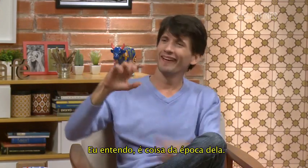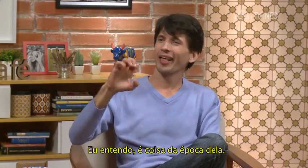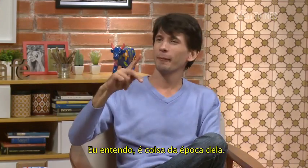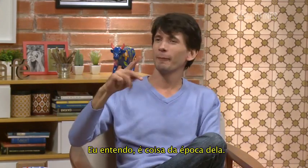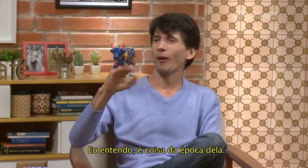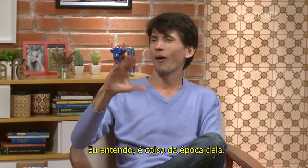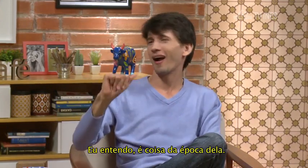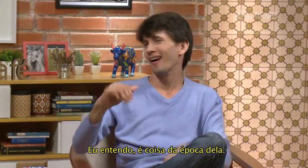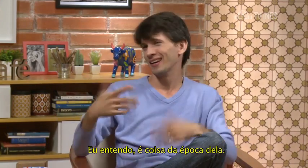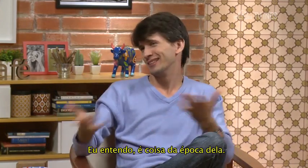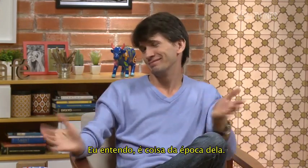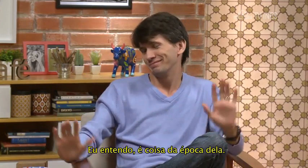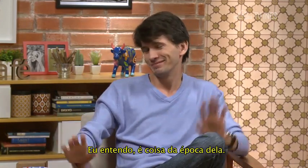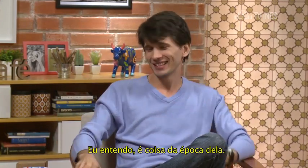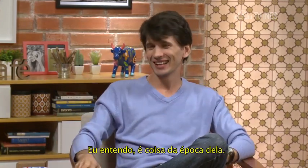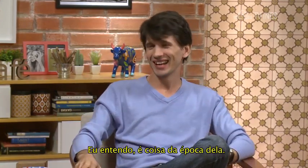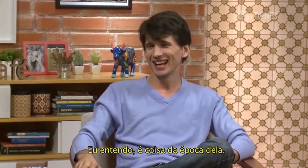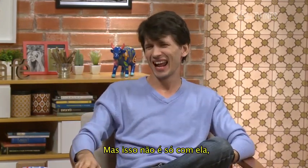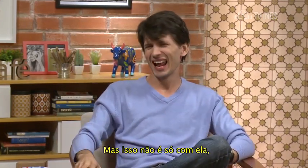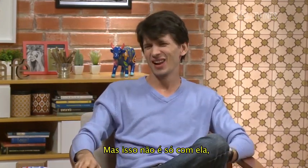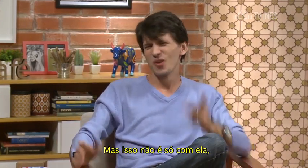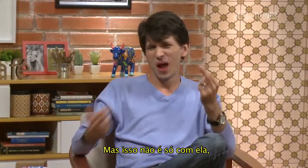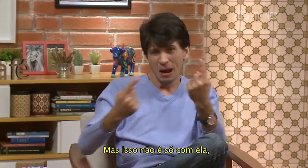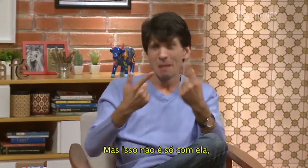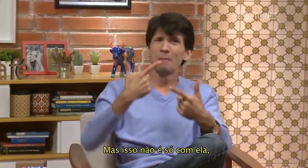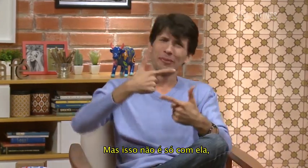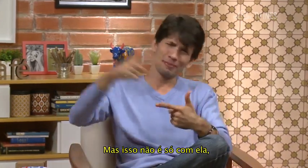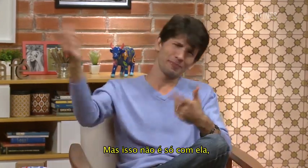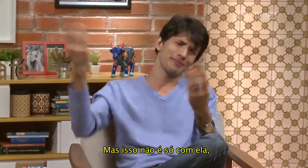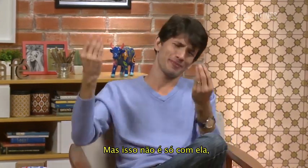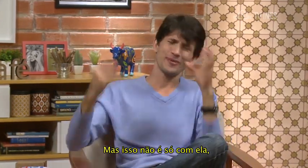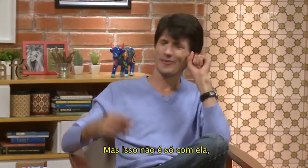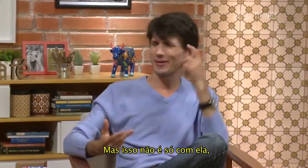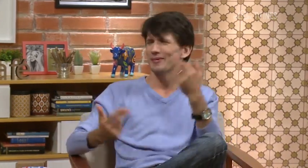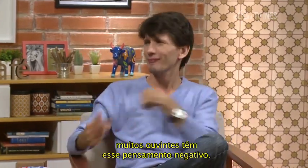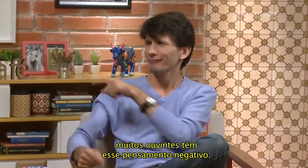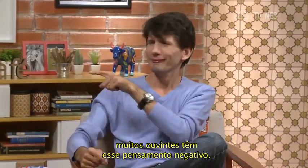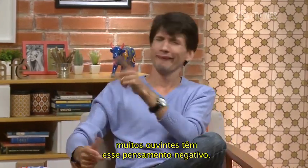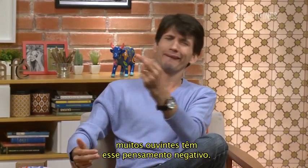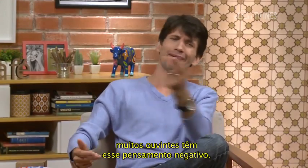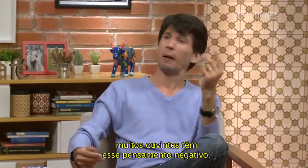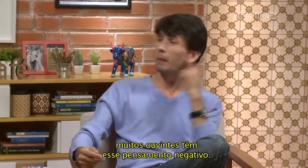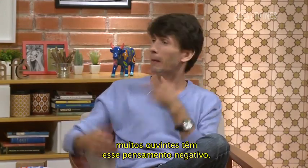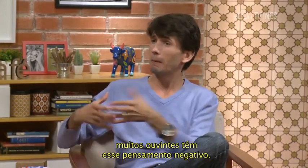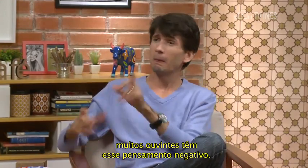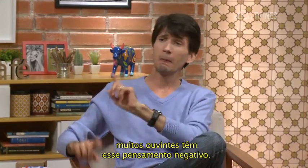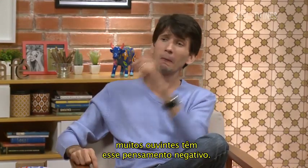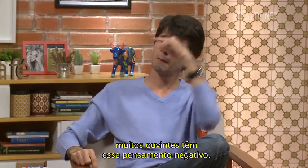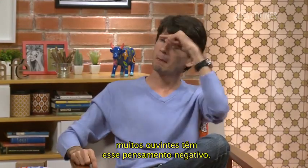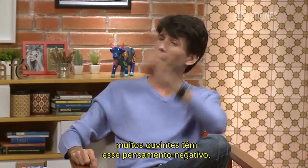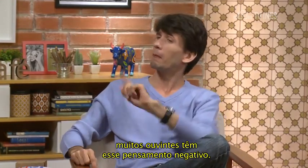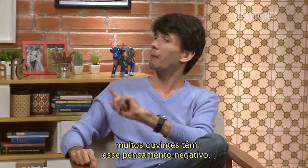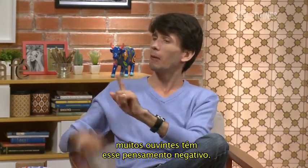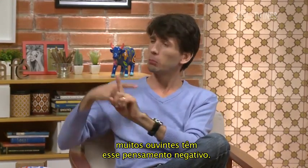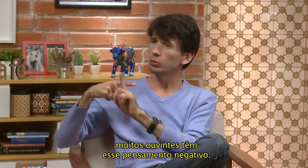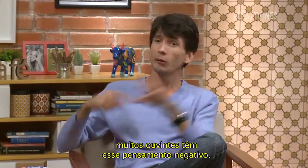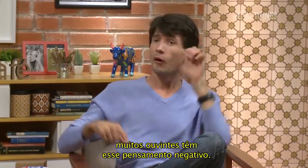entendo é coisa da época dela mas isso não é só com ela muitos ouvintes tem esse pensamento negativo